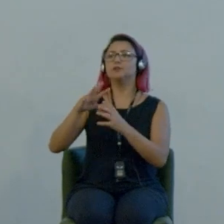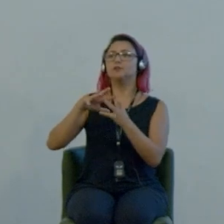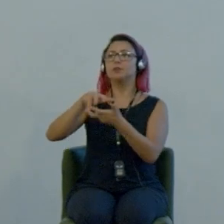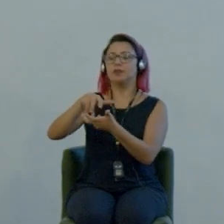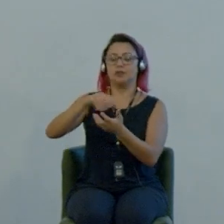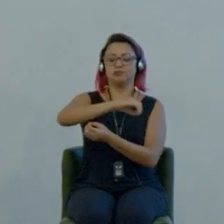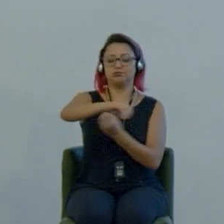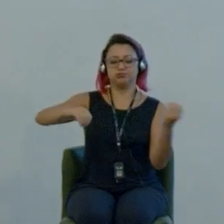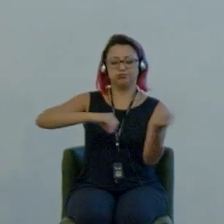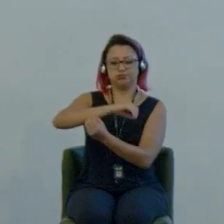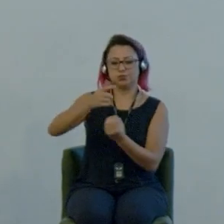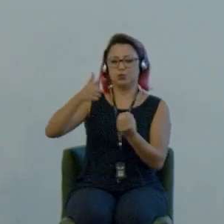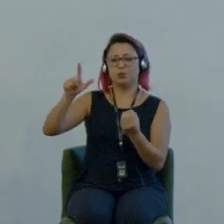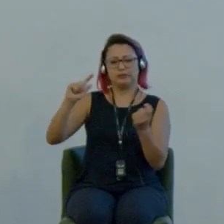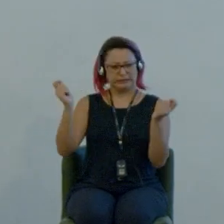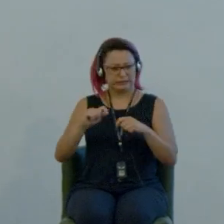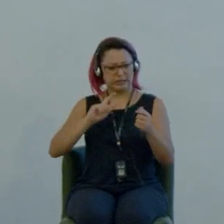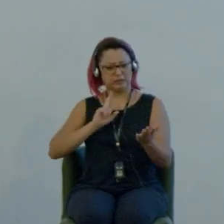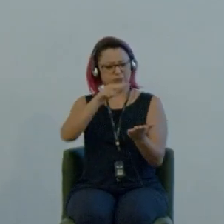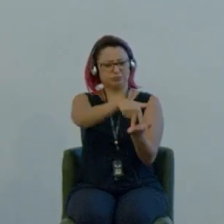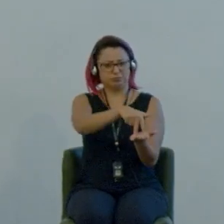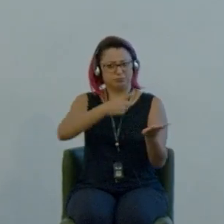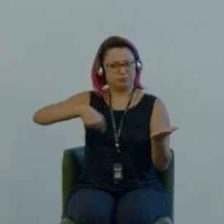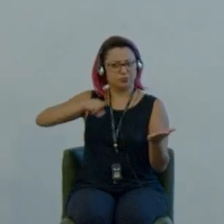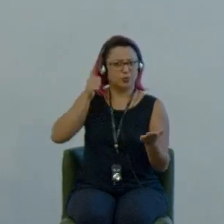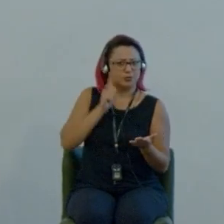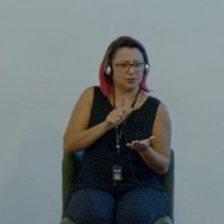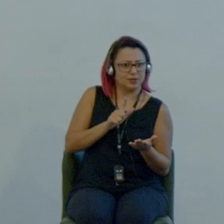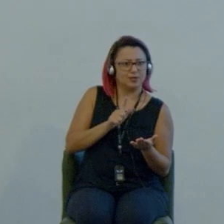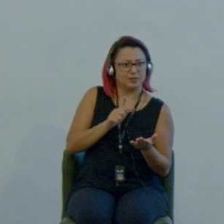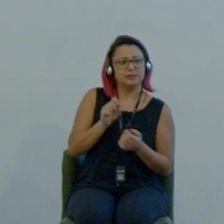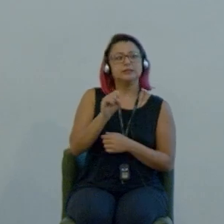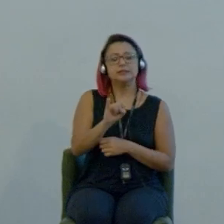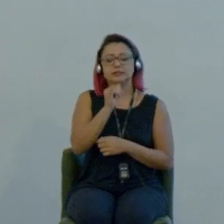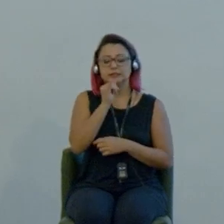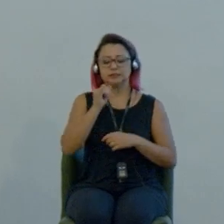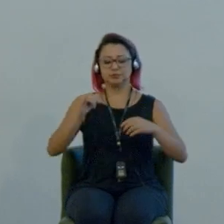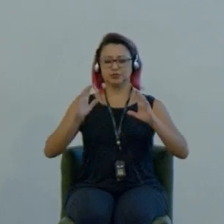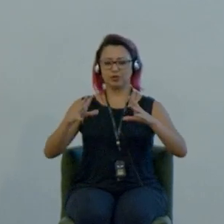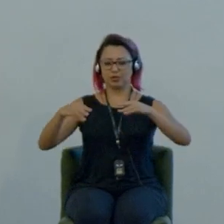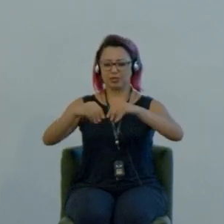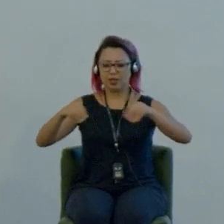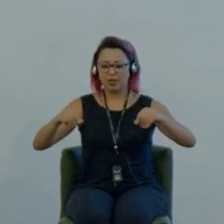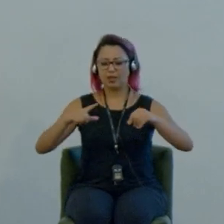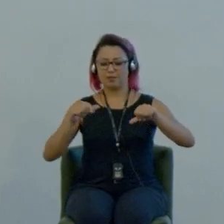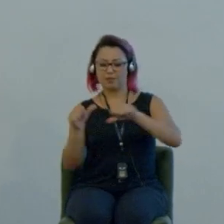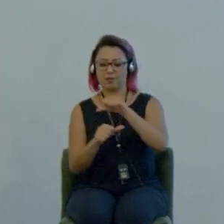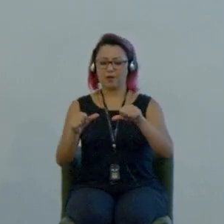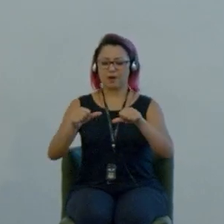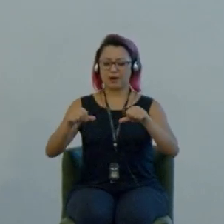pouvoir s'installer sur d'autres planètes si on les terraforme, c'est-à-dire si on les transforme en terre